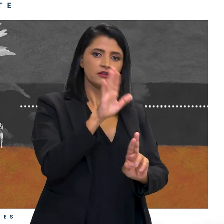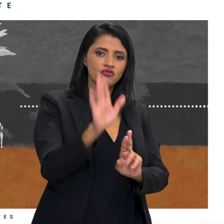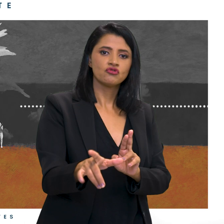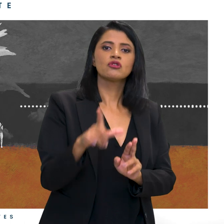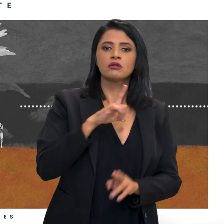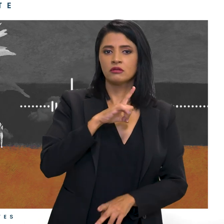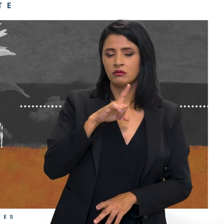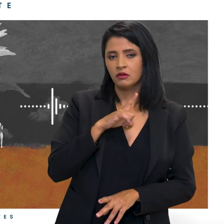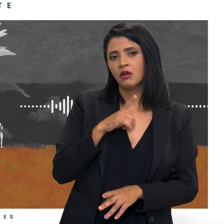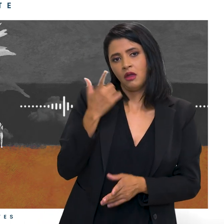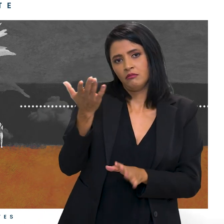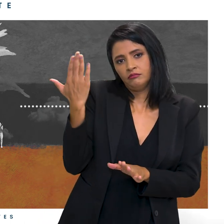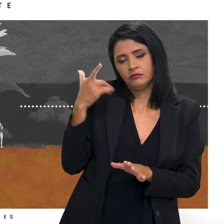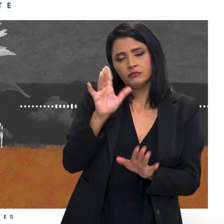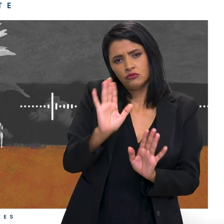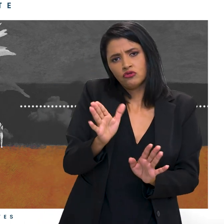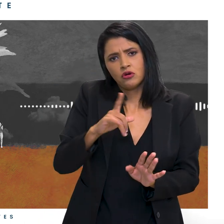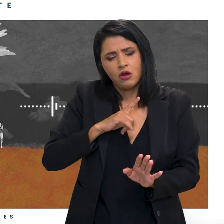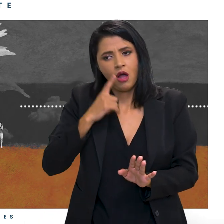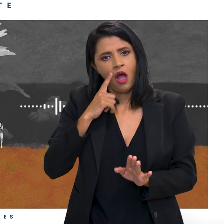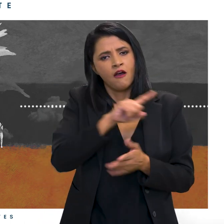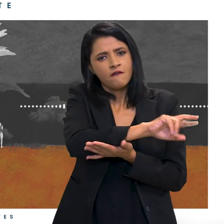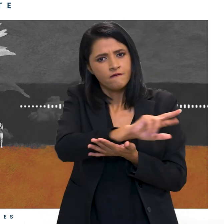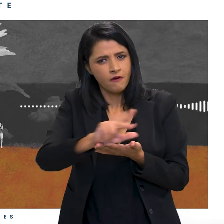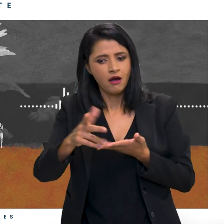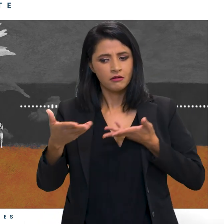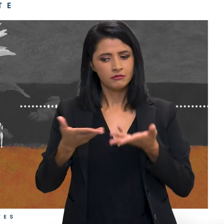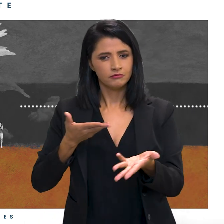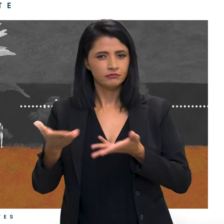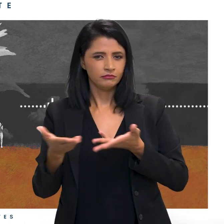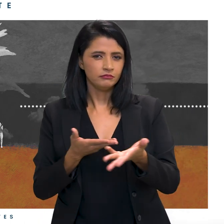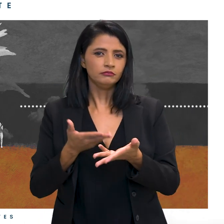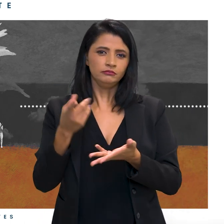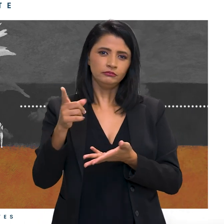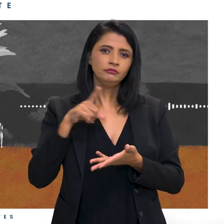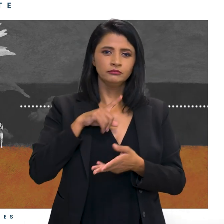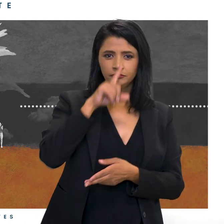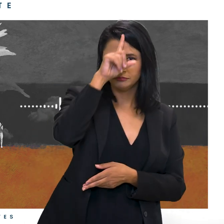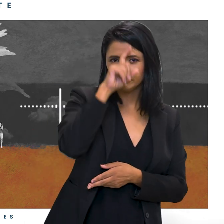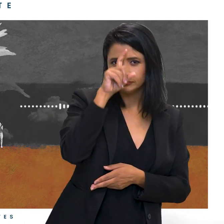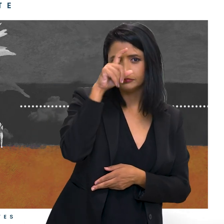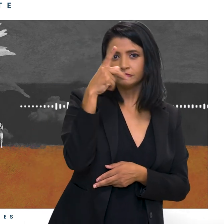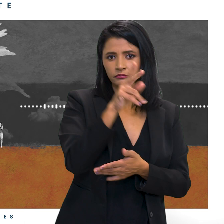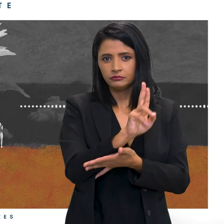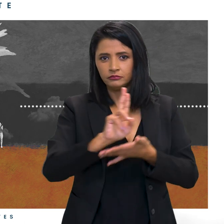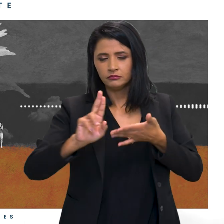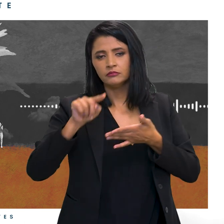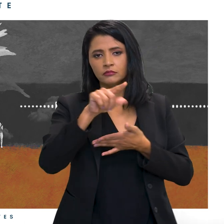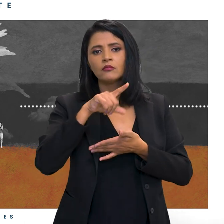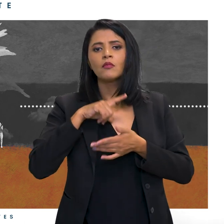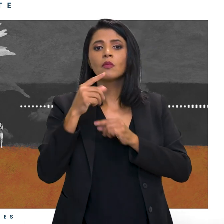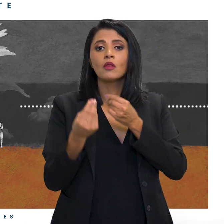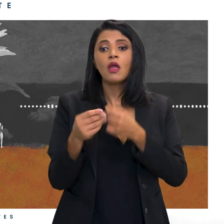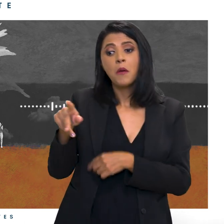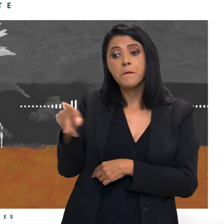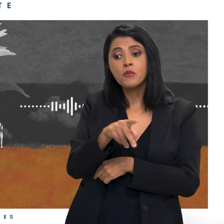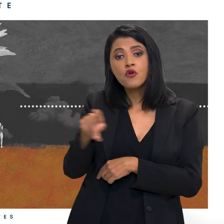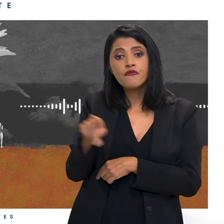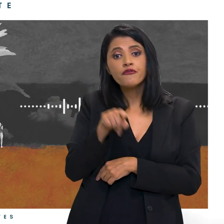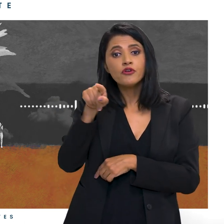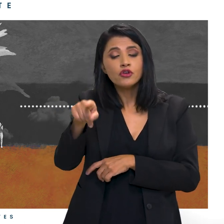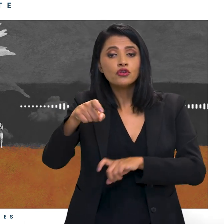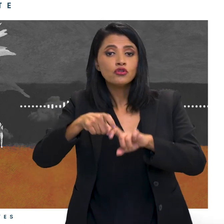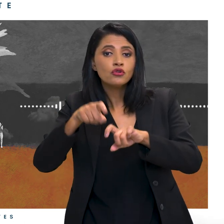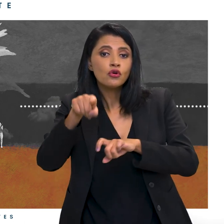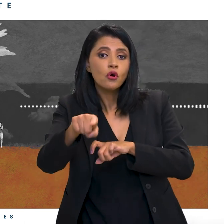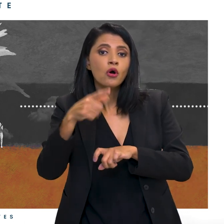de referência já reconhecidos. A gente sabe que vários desses serviços estão em hospitais universitários, então está lá o